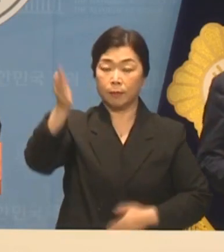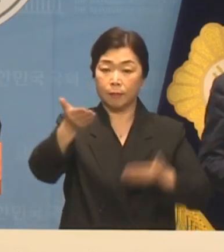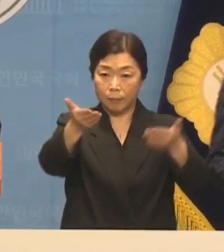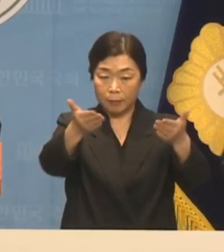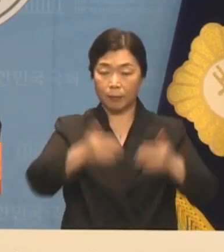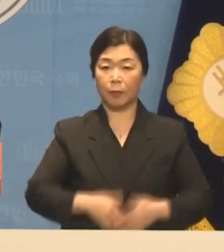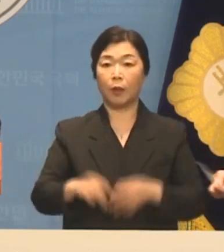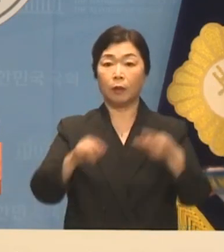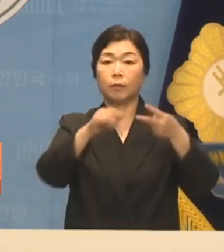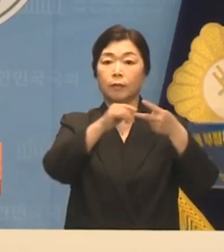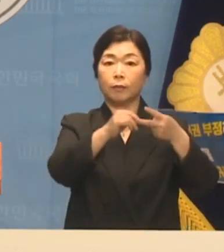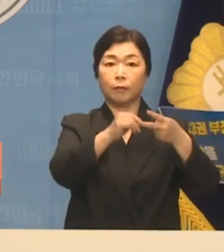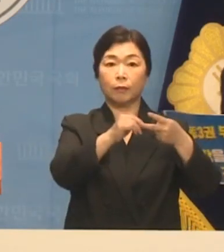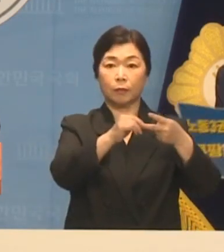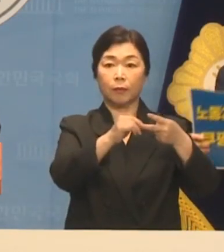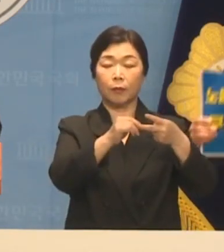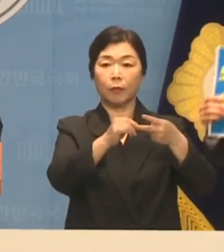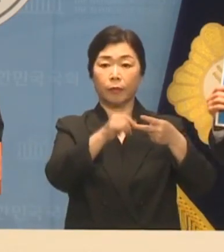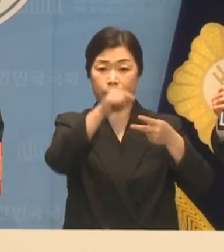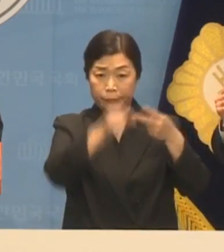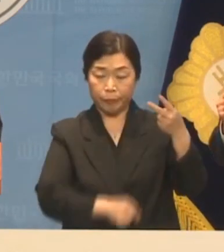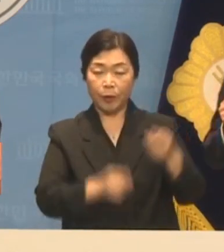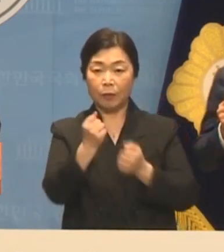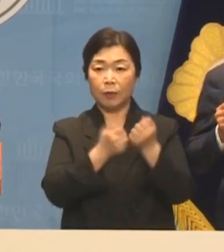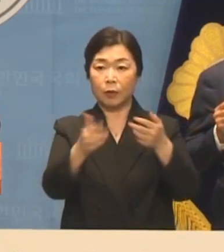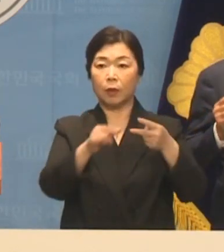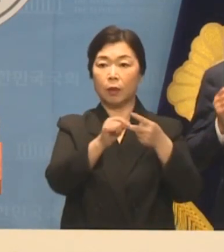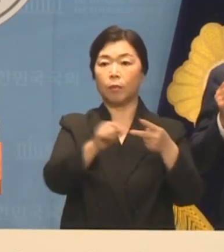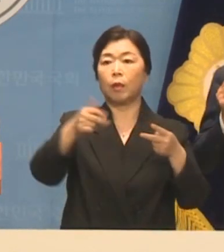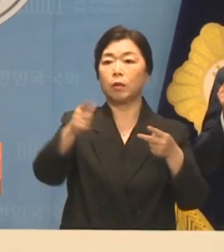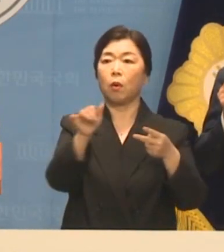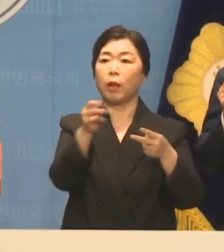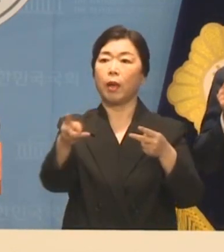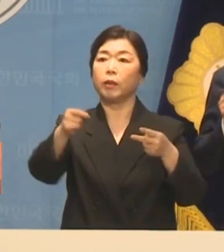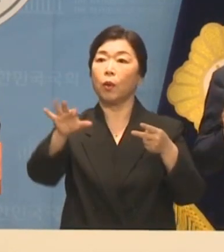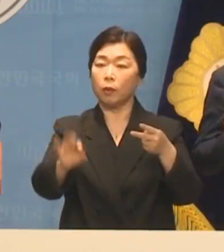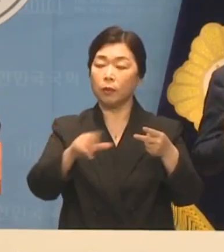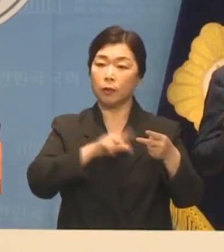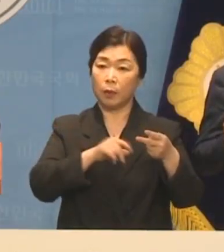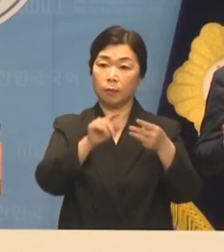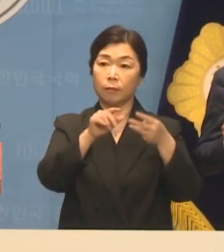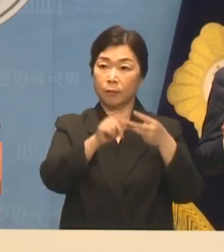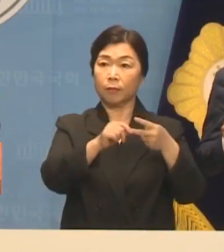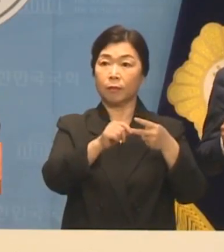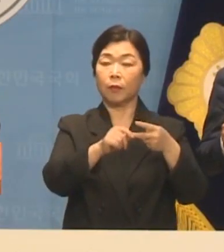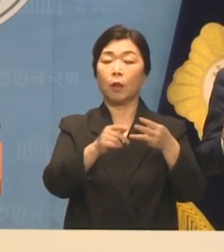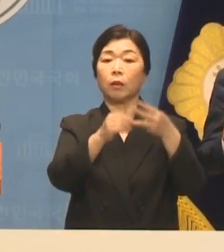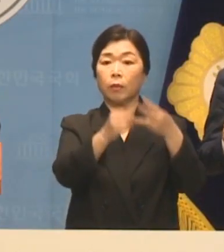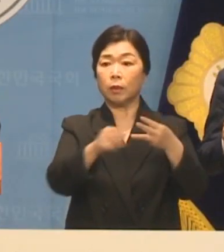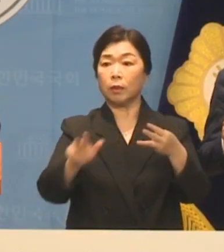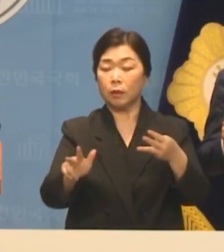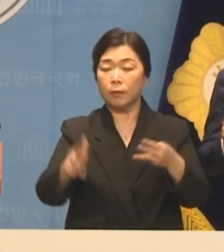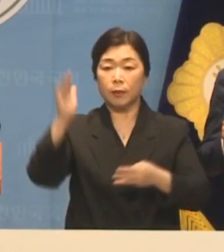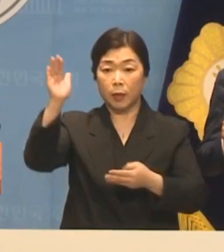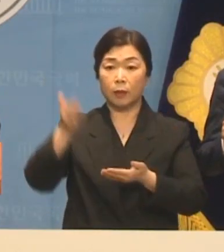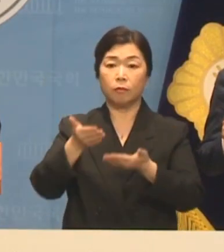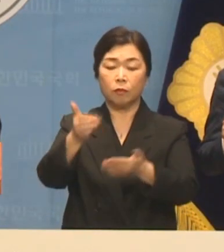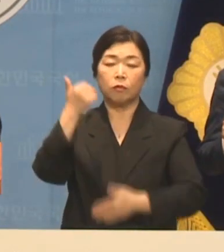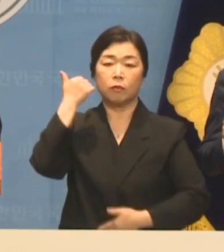주시겠습니다. 이어서 한 번에 다 설명드리겠습니다. 정혜경 의원님 말씀 이어듣도록 하겠습니다. 그리고 현장